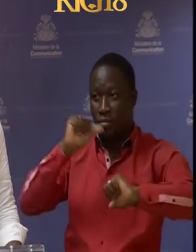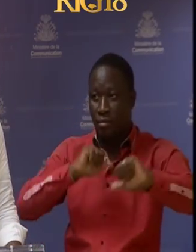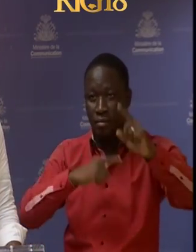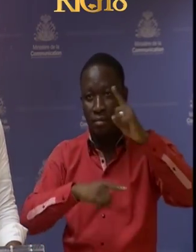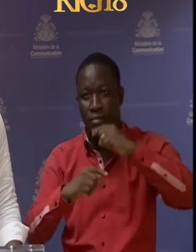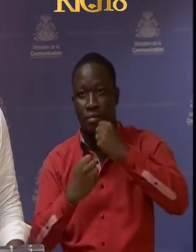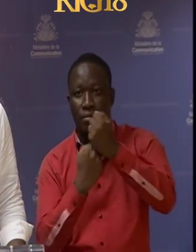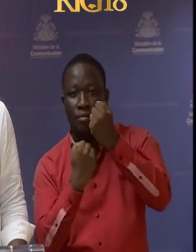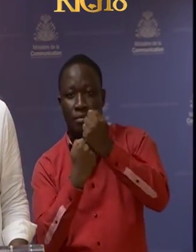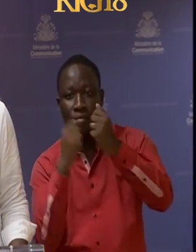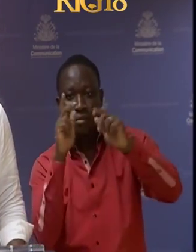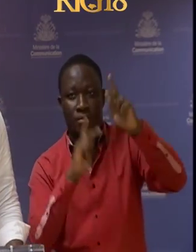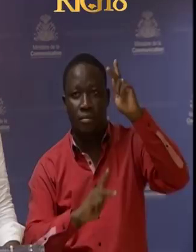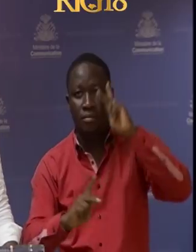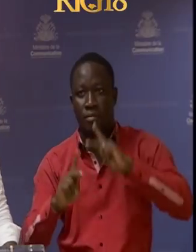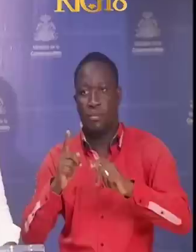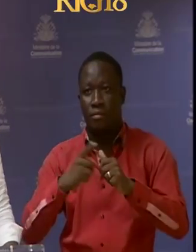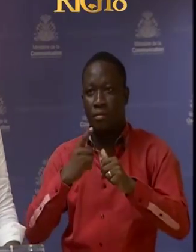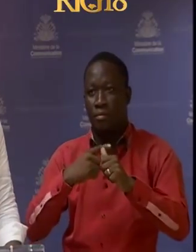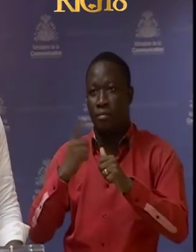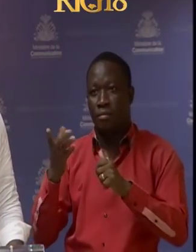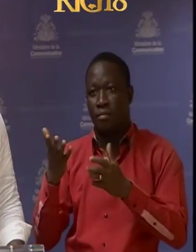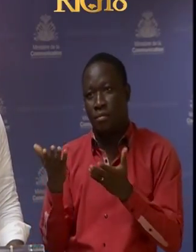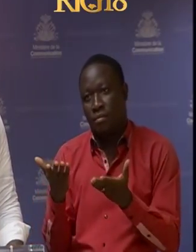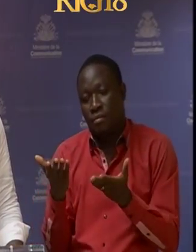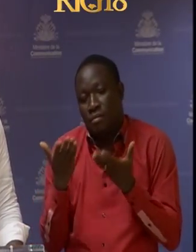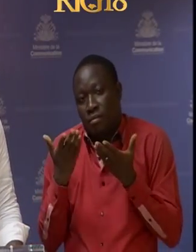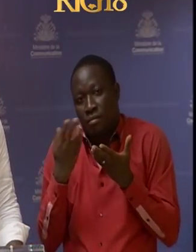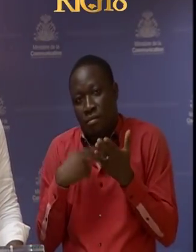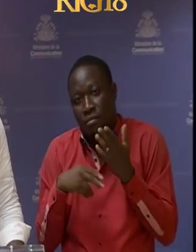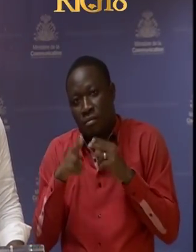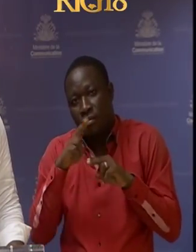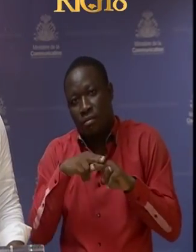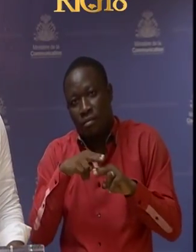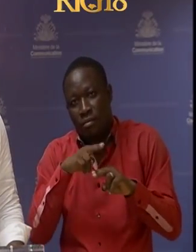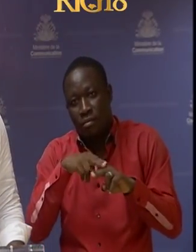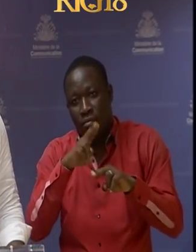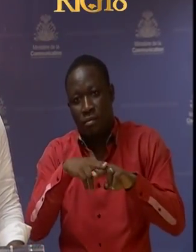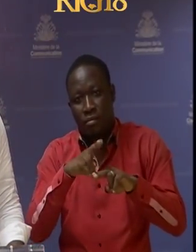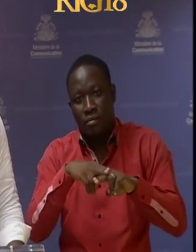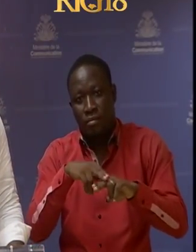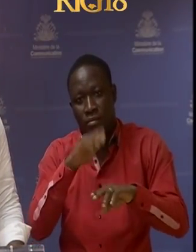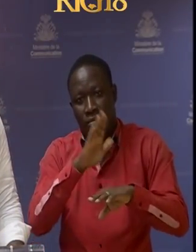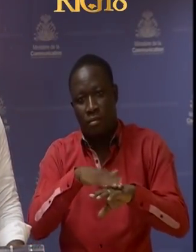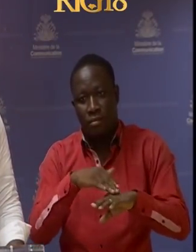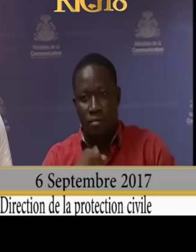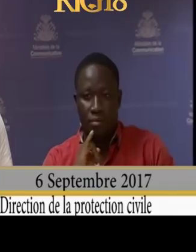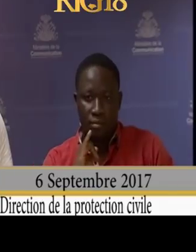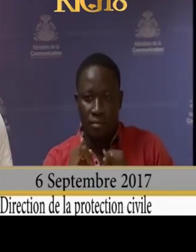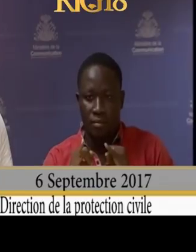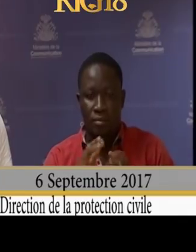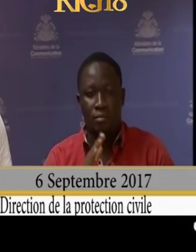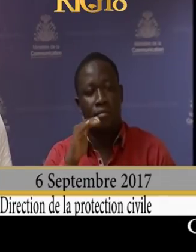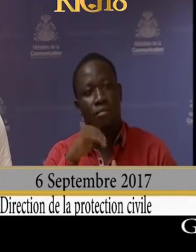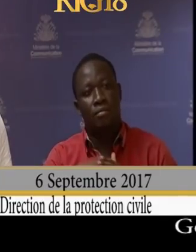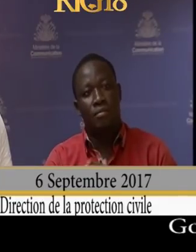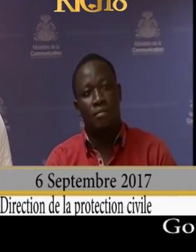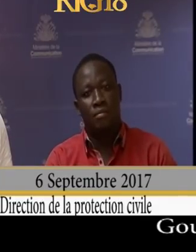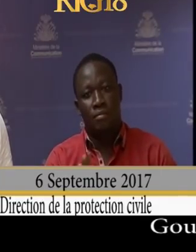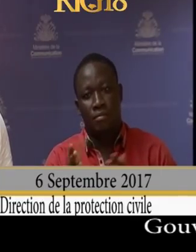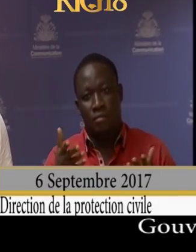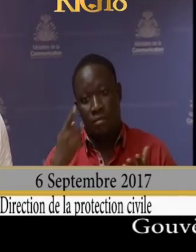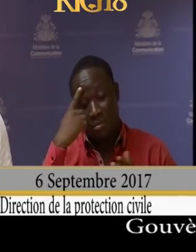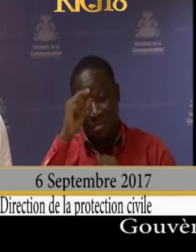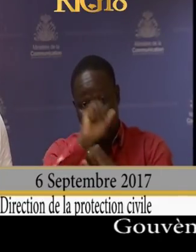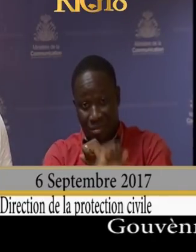aide à population. Et principalement ça que moi t'étais capable moi t'étais voulu et insister sur lui dans intervention dans jodi hein c'est consigne sécurité